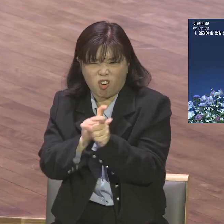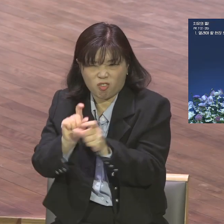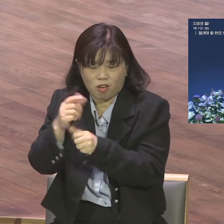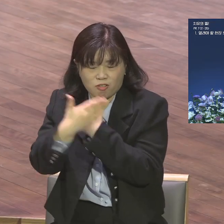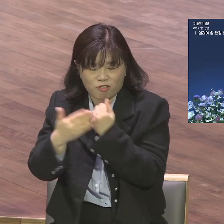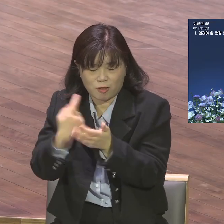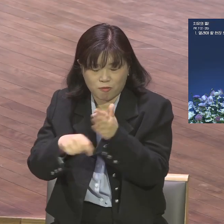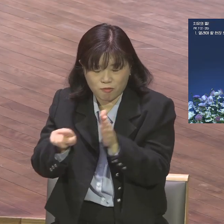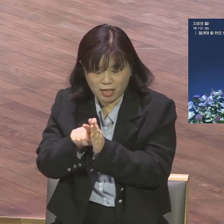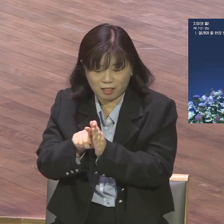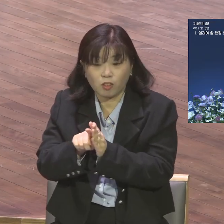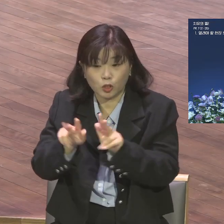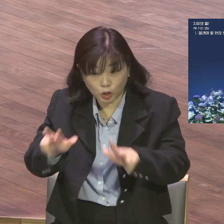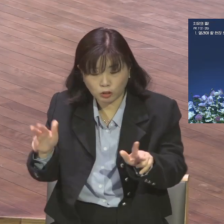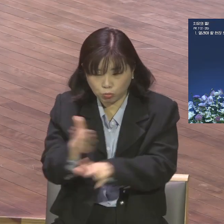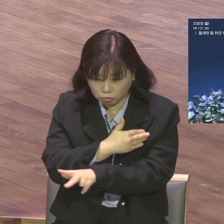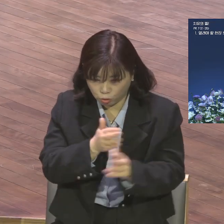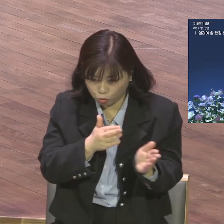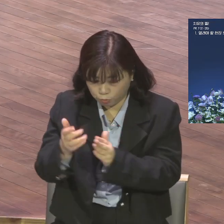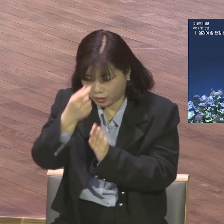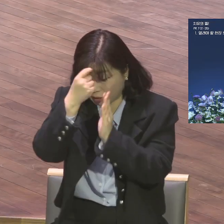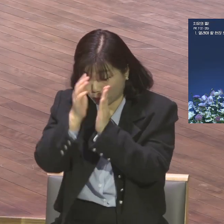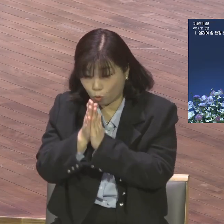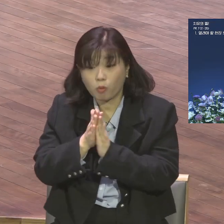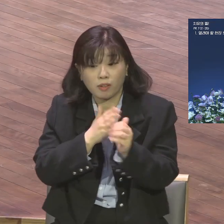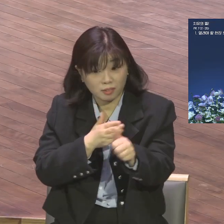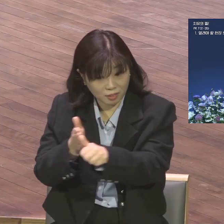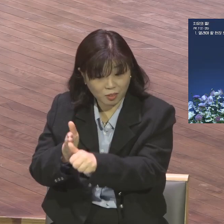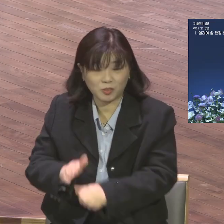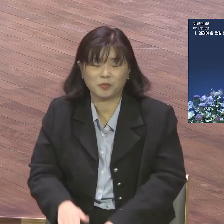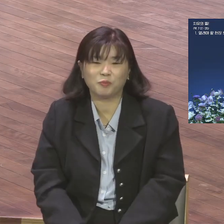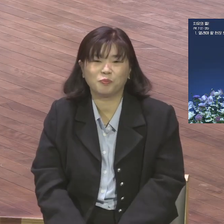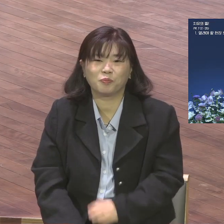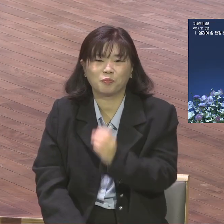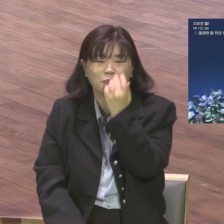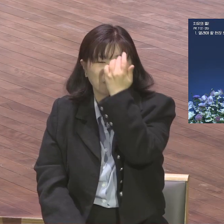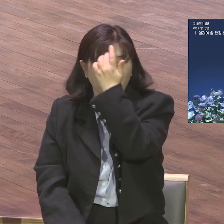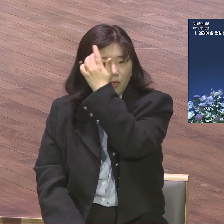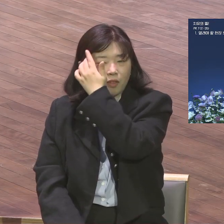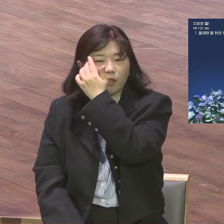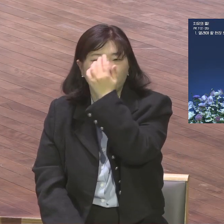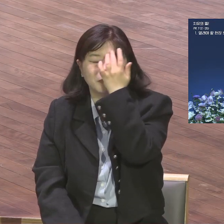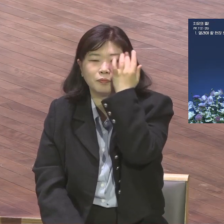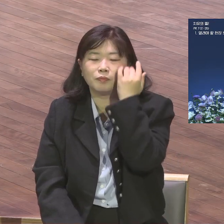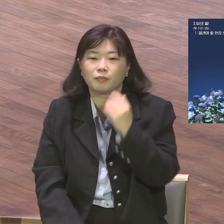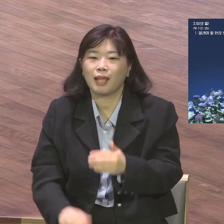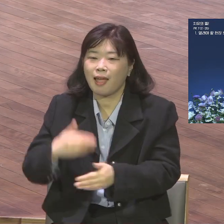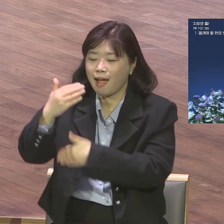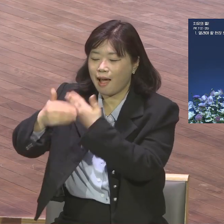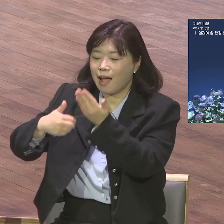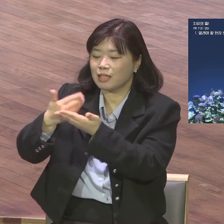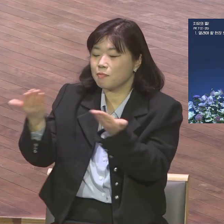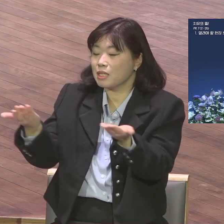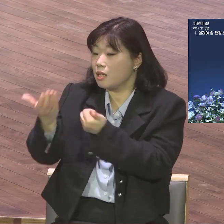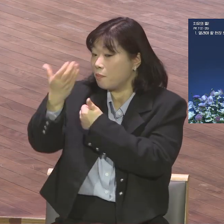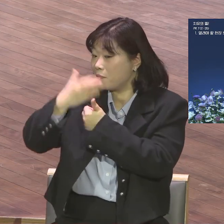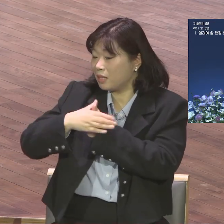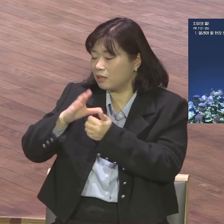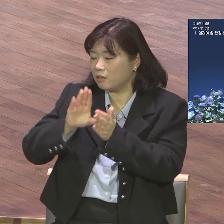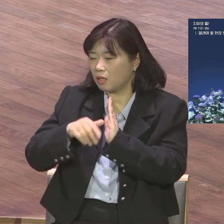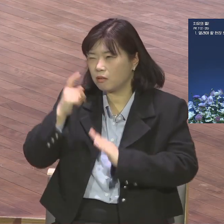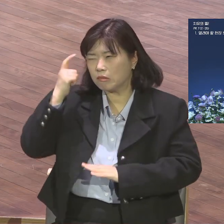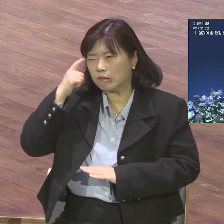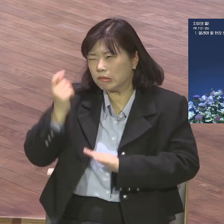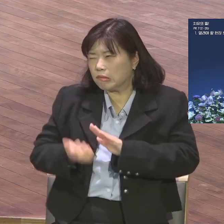내 기분대로 하는 게 아니에요. 내 유익을 위해서, 내 계산으로 하는 게 아니에요. 하나님의